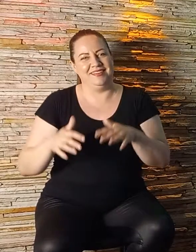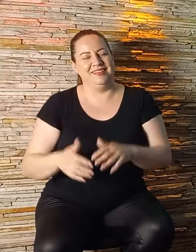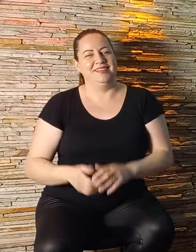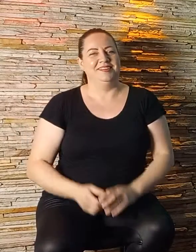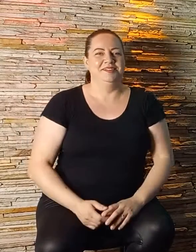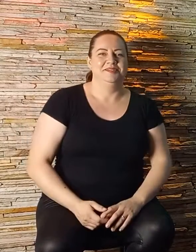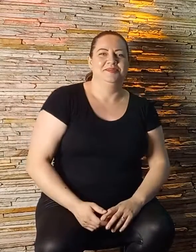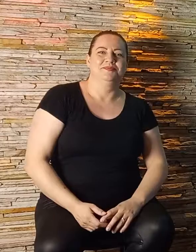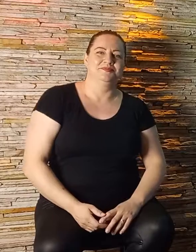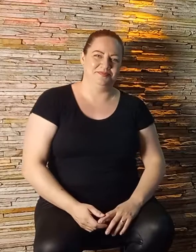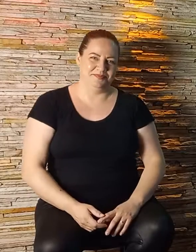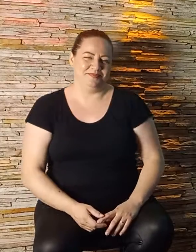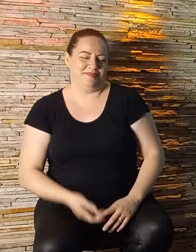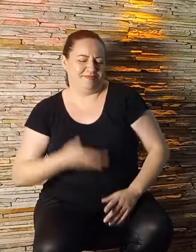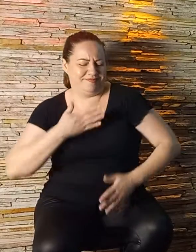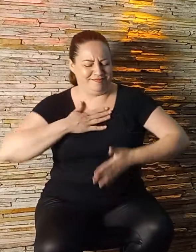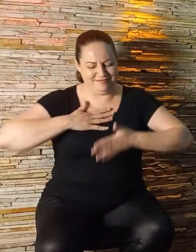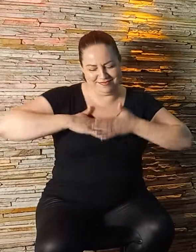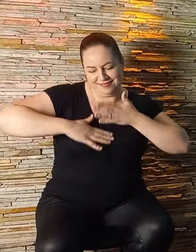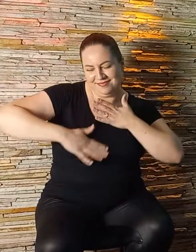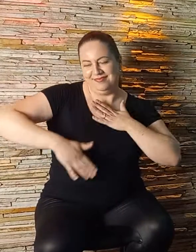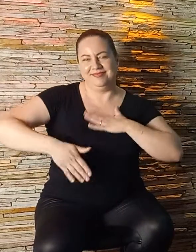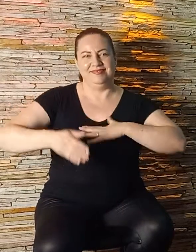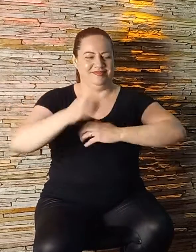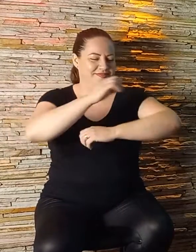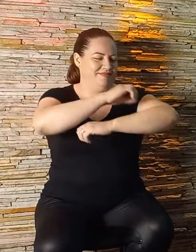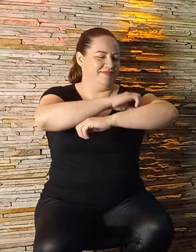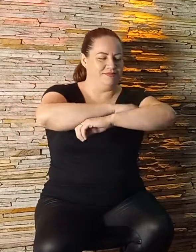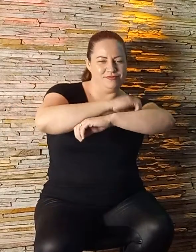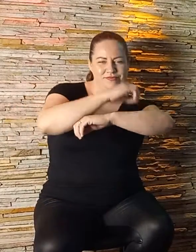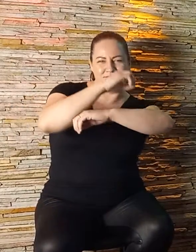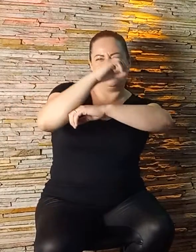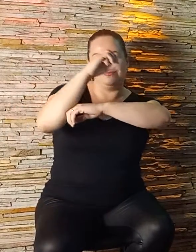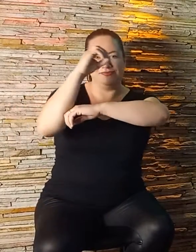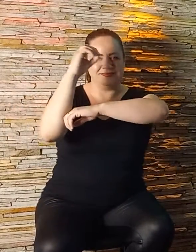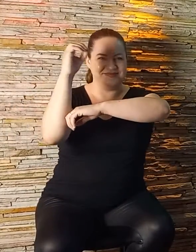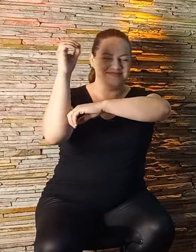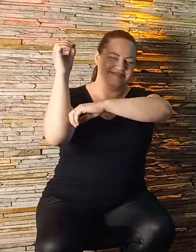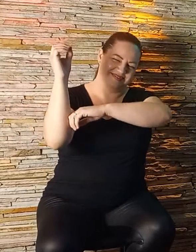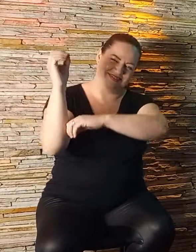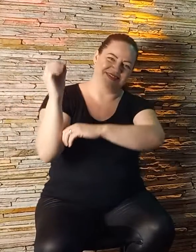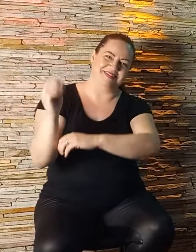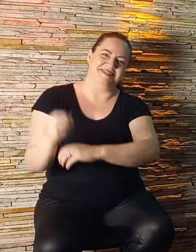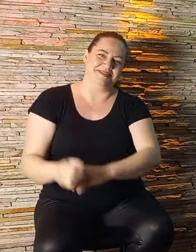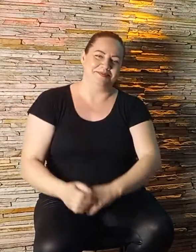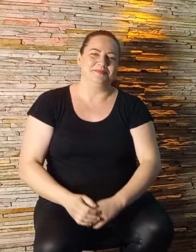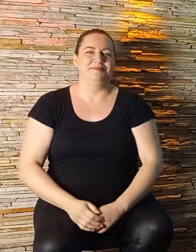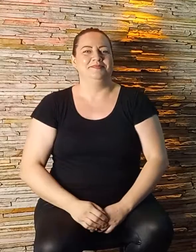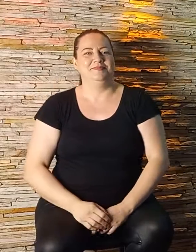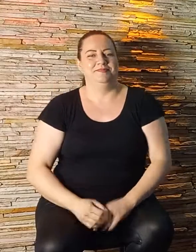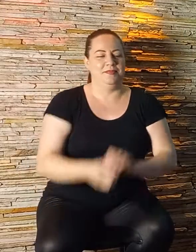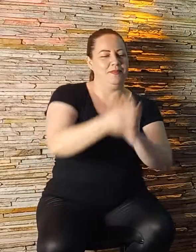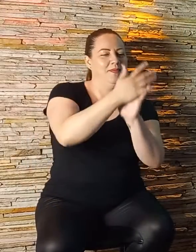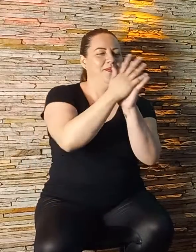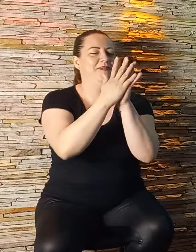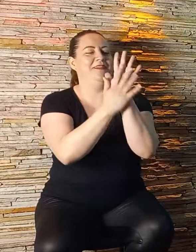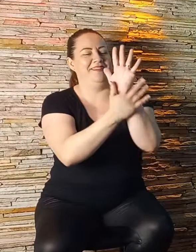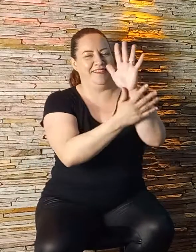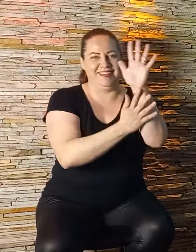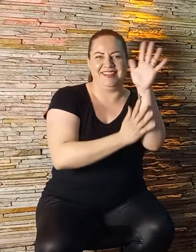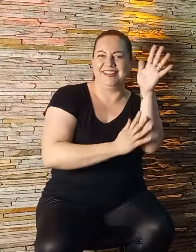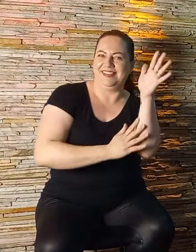e é devagarinho até o dia amanhecer Henrique gay precisa